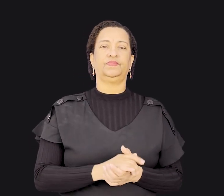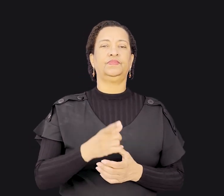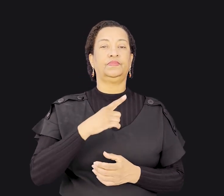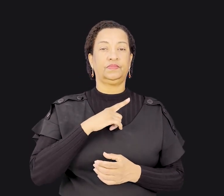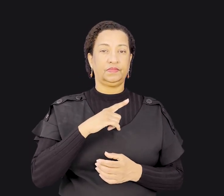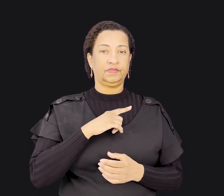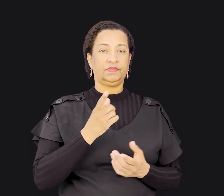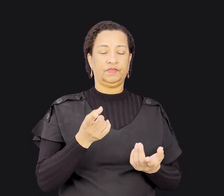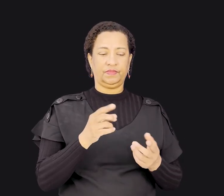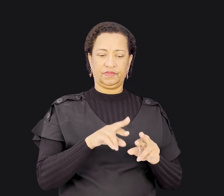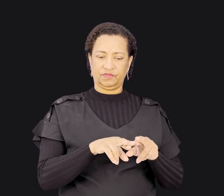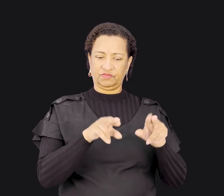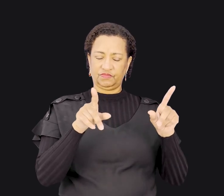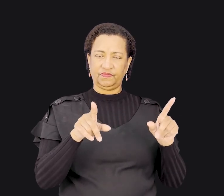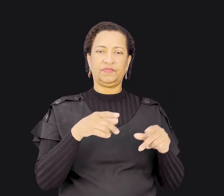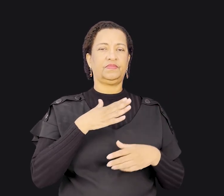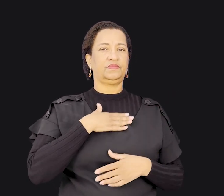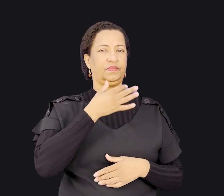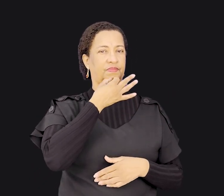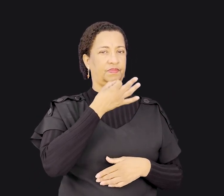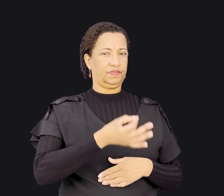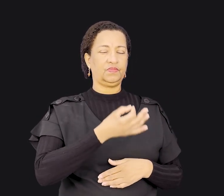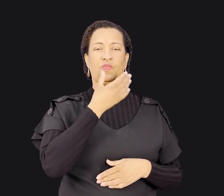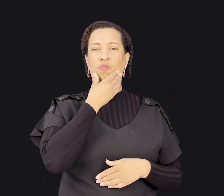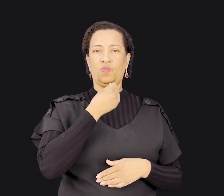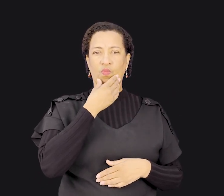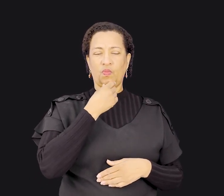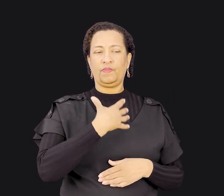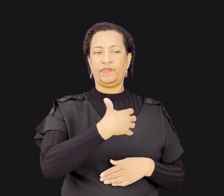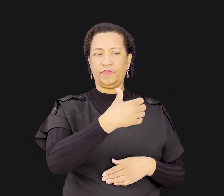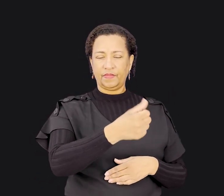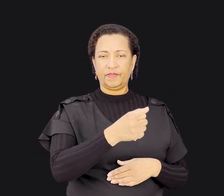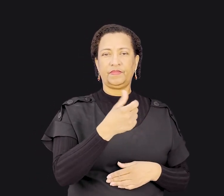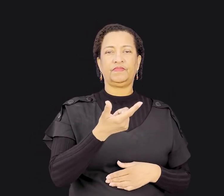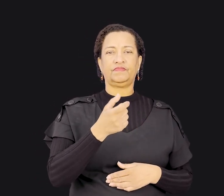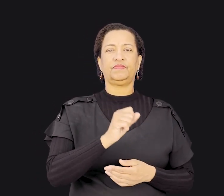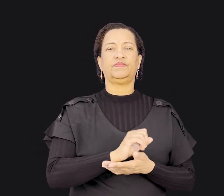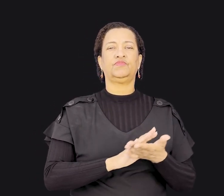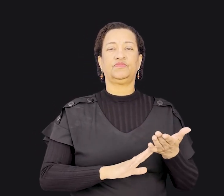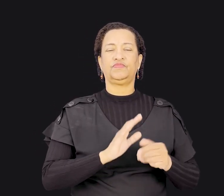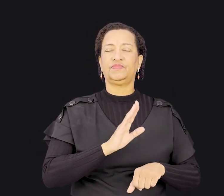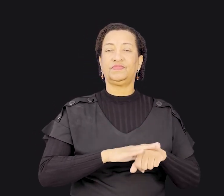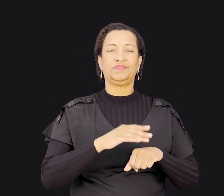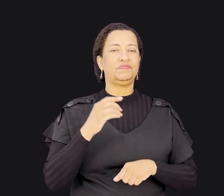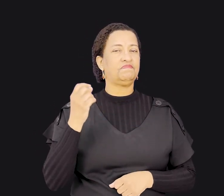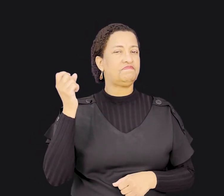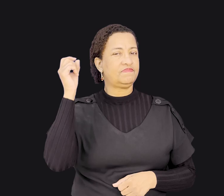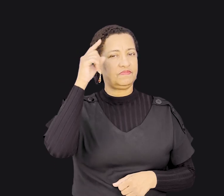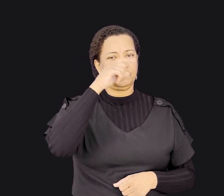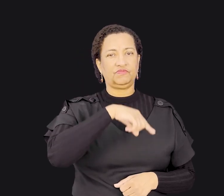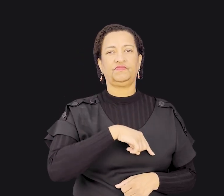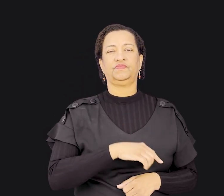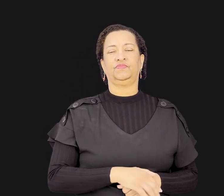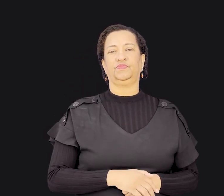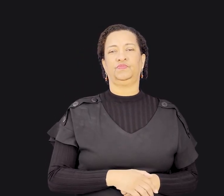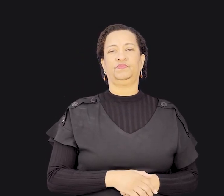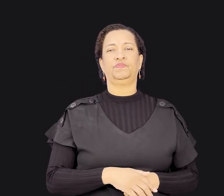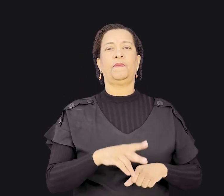esta discrepância, na minha opinião, o homem recebeu a tarefa mais difícil. Na essência, tanto Pedro como